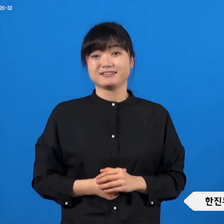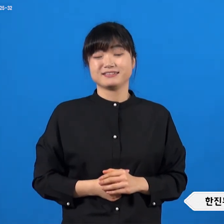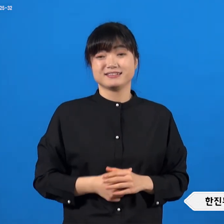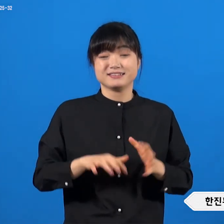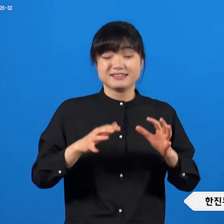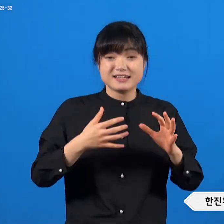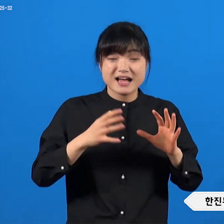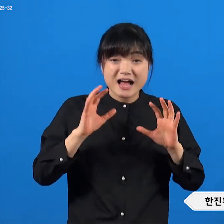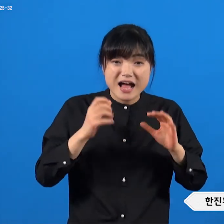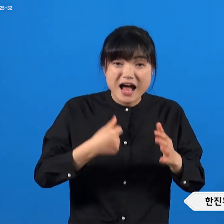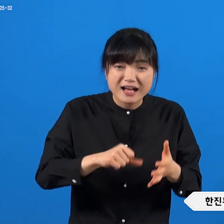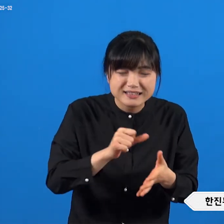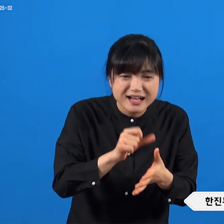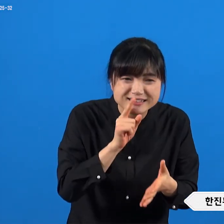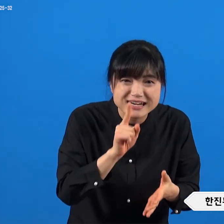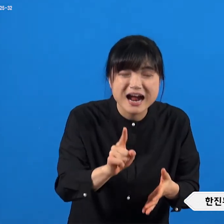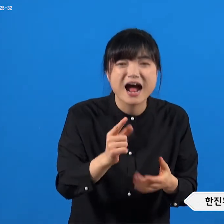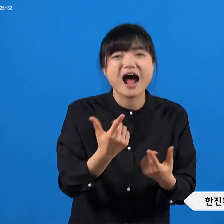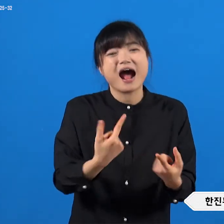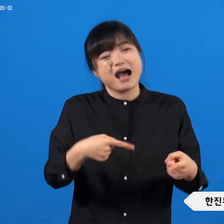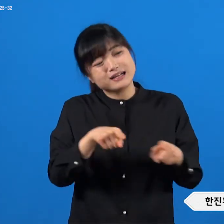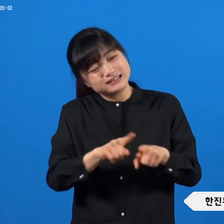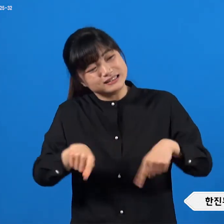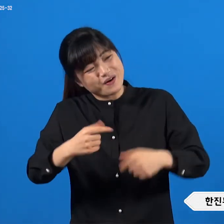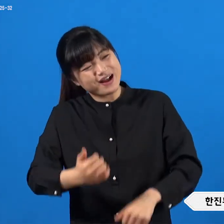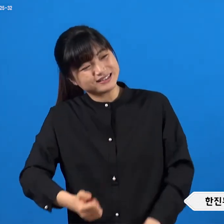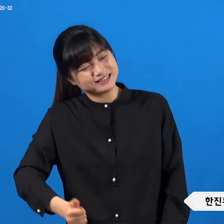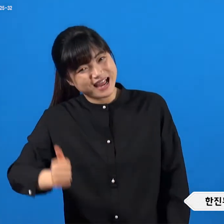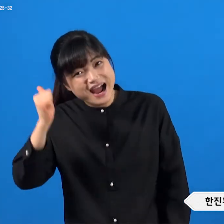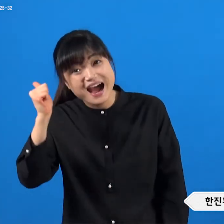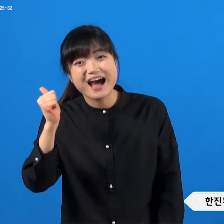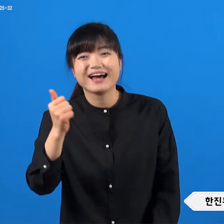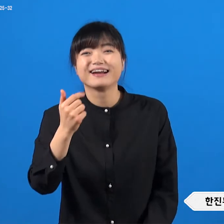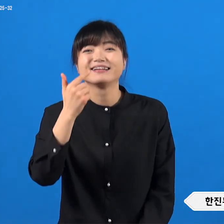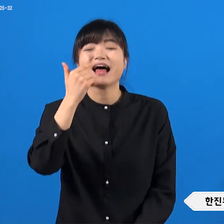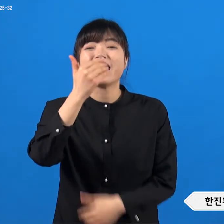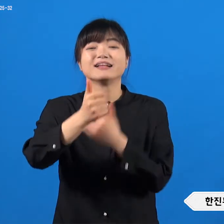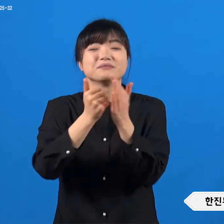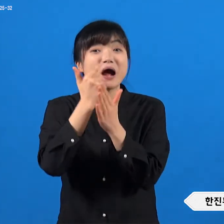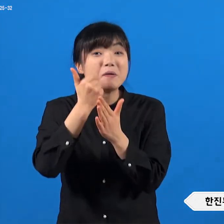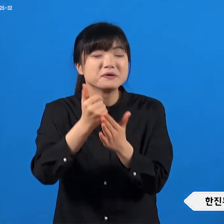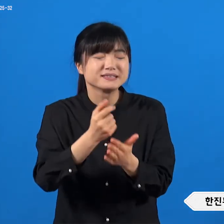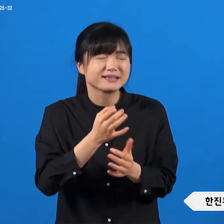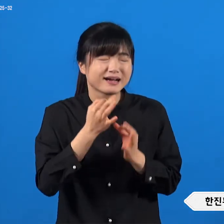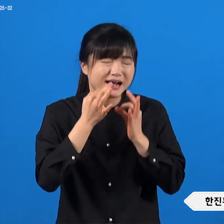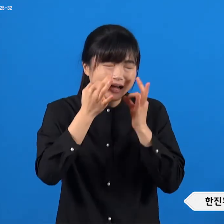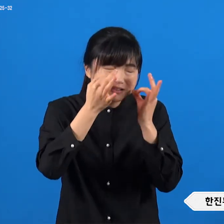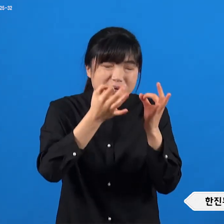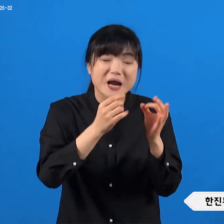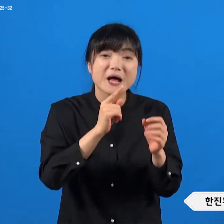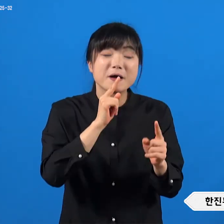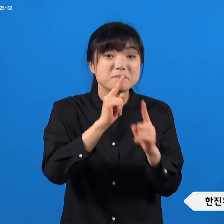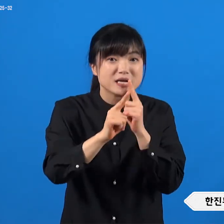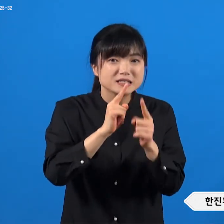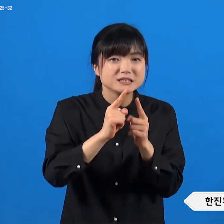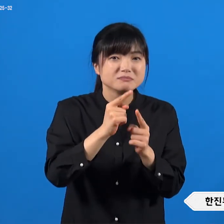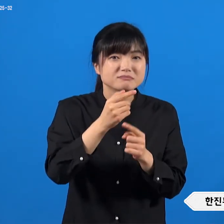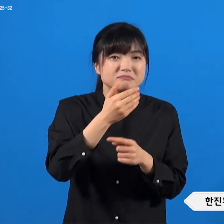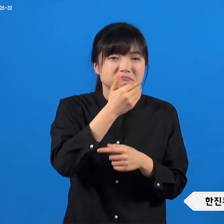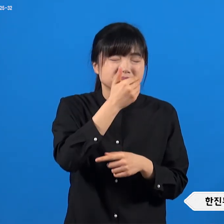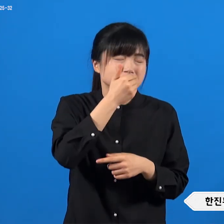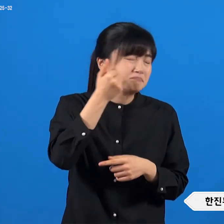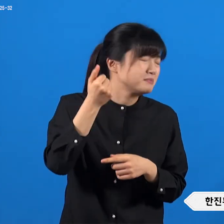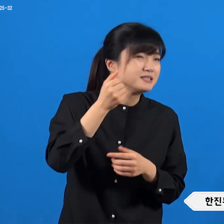아가 잔치 자리 함께 들어가자 하시는 아버지의 간곡한 말씀을 여러분 외면하지